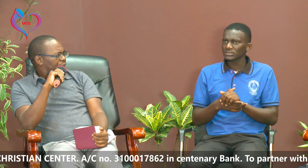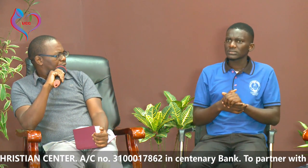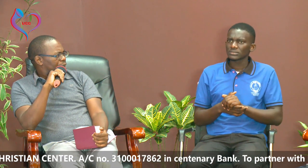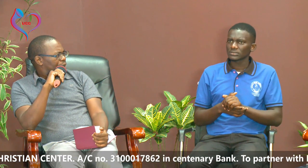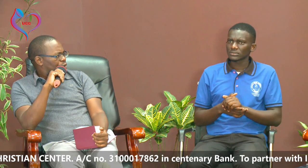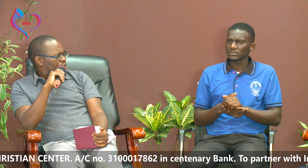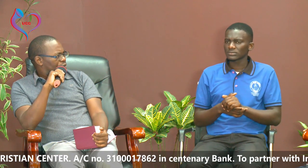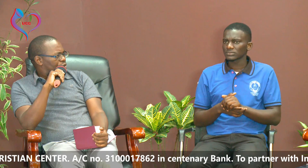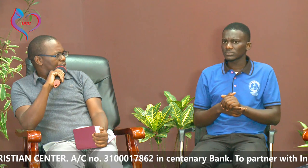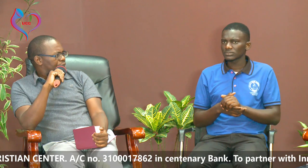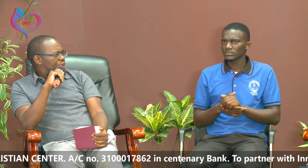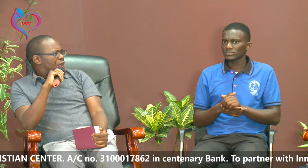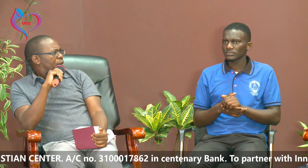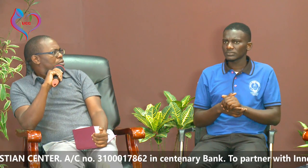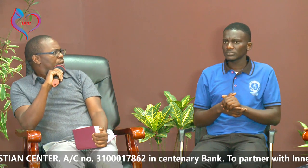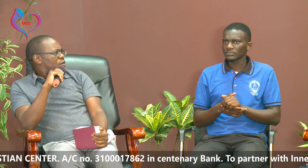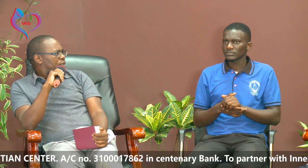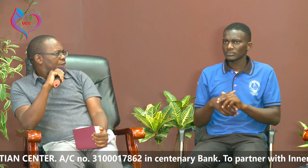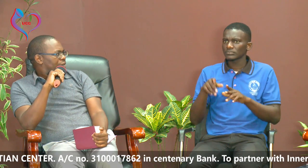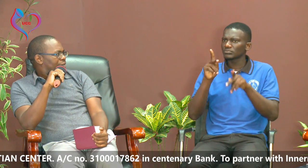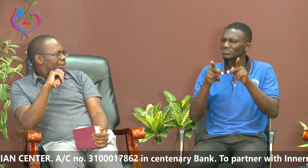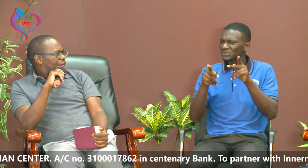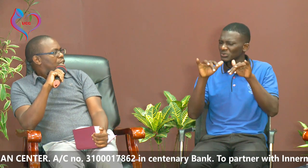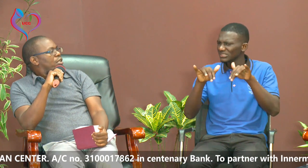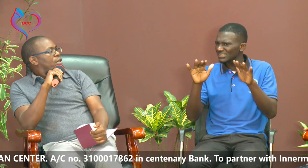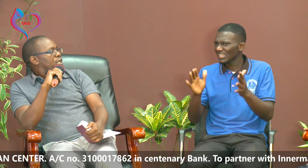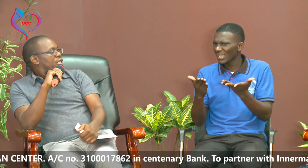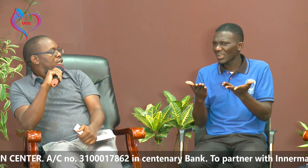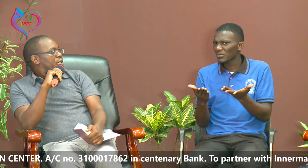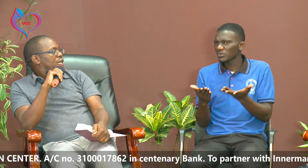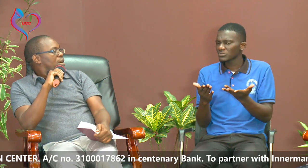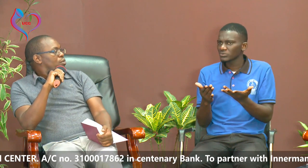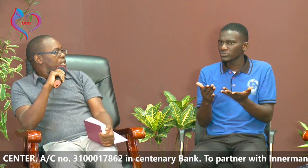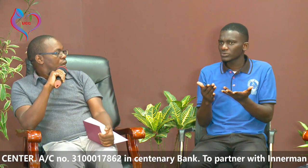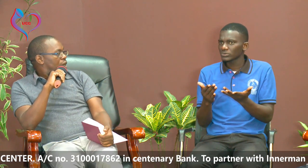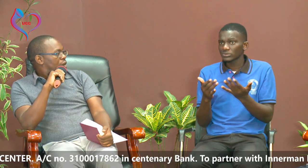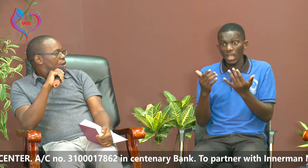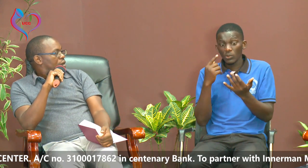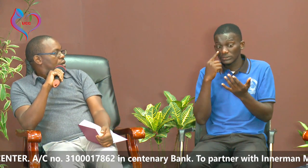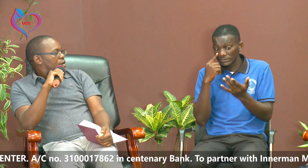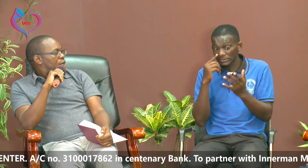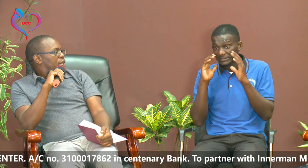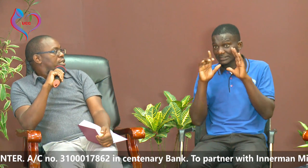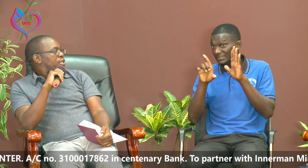19 ne chapter 20 of Exodus abantu baberawo batya kajja kwegendereza nti amateeka ga Musa era gye